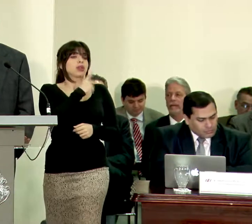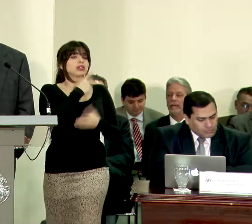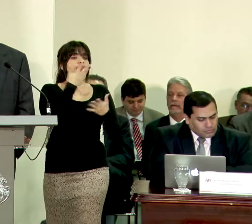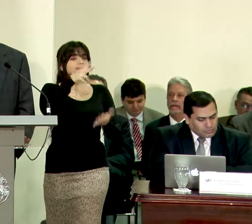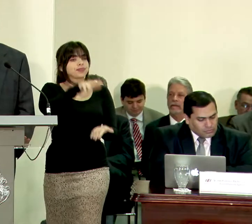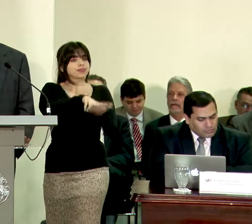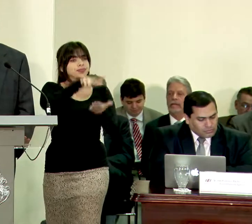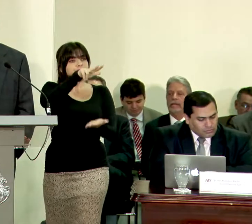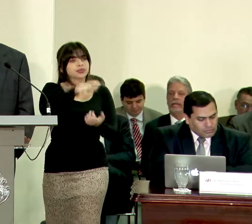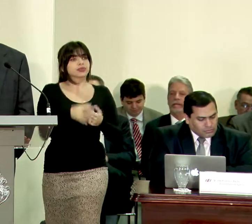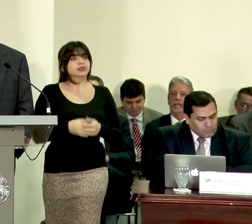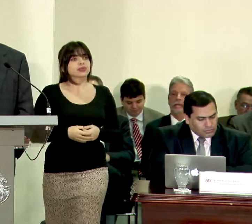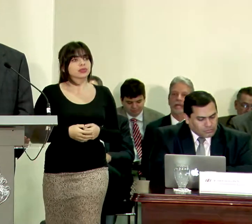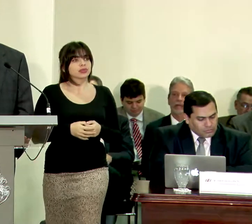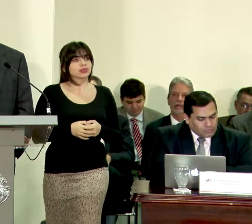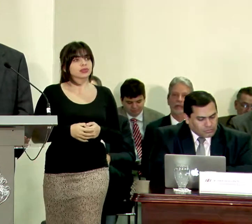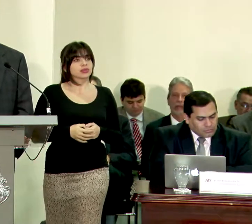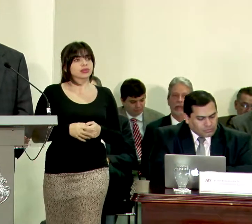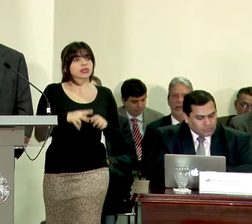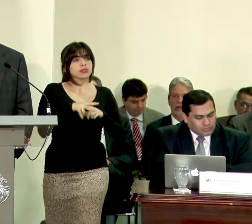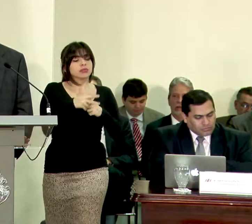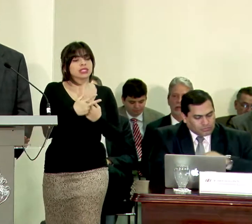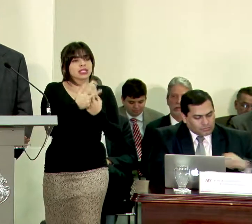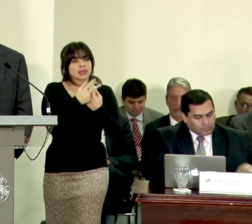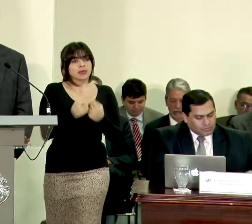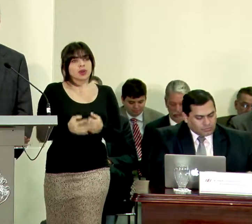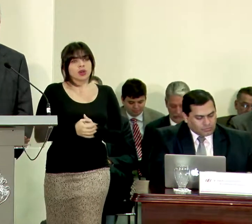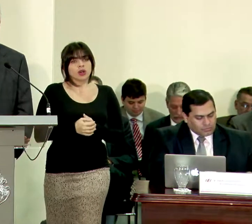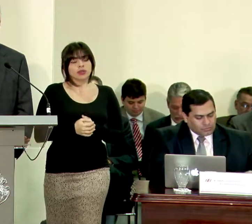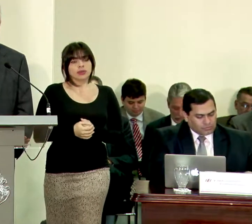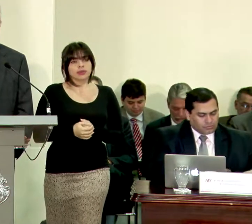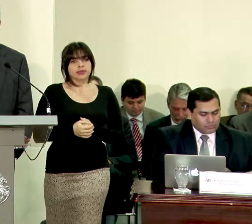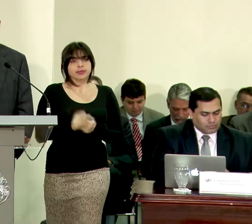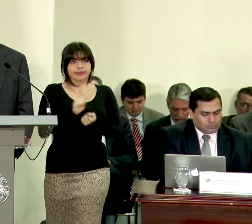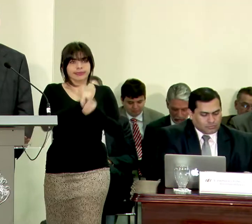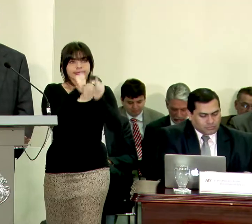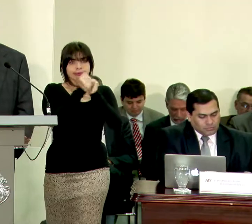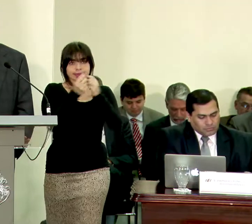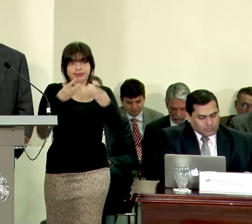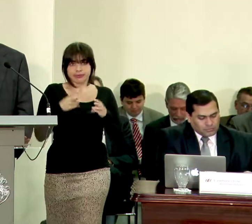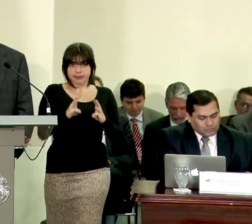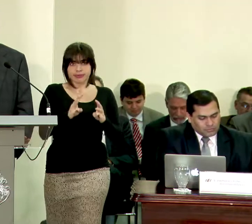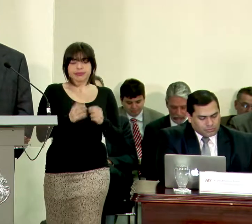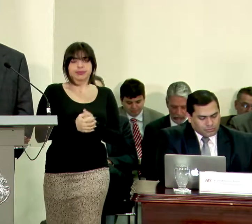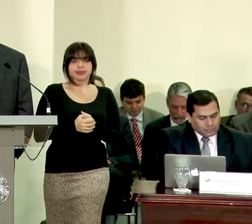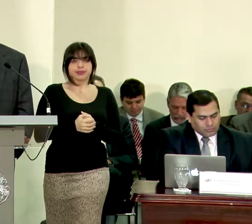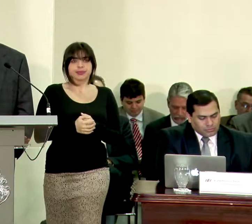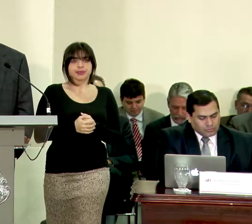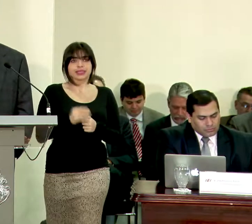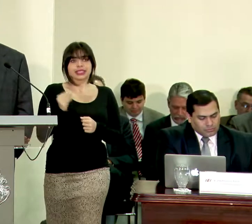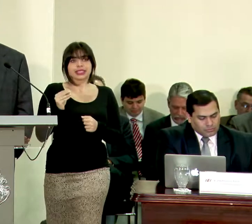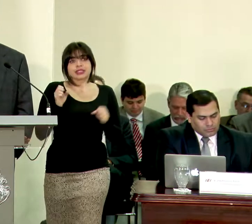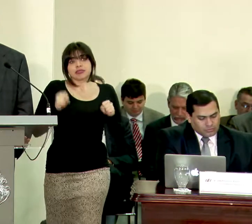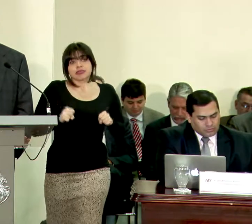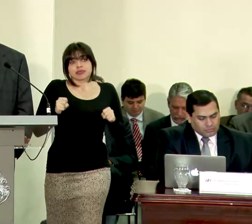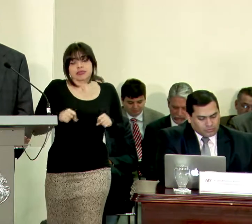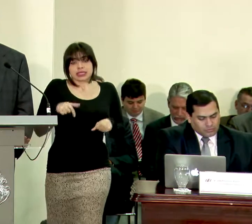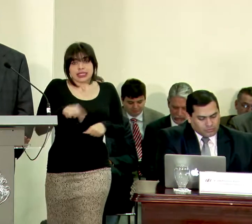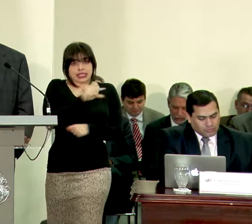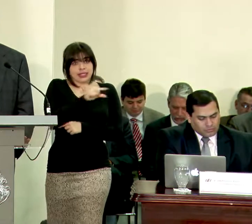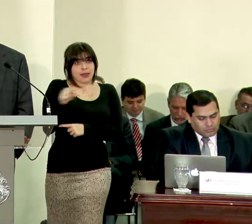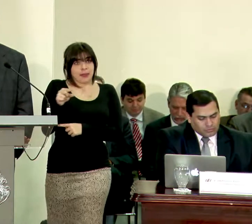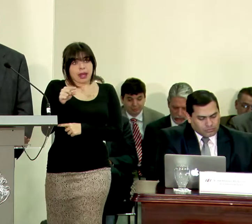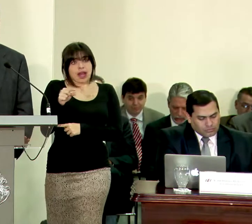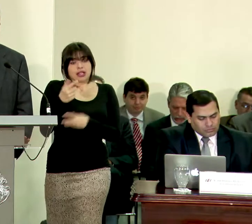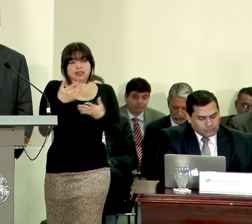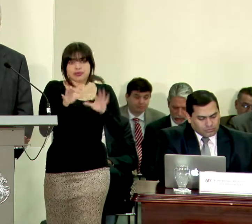aprobó en principio el cambio de metodología, y probablemente esta semana quede